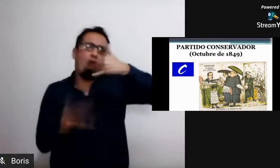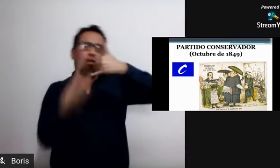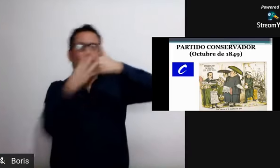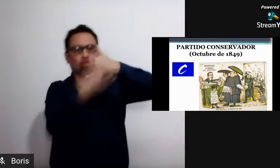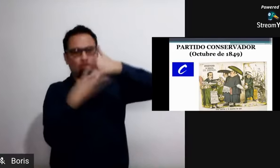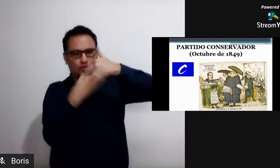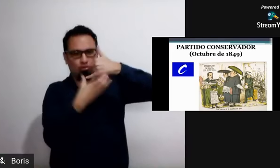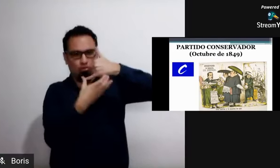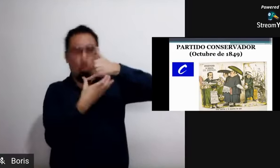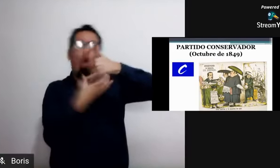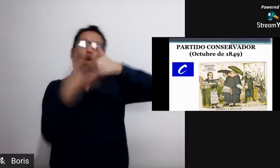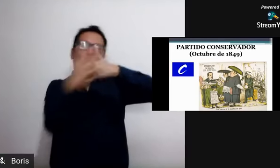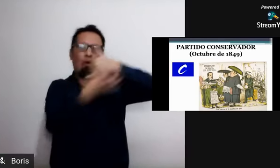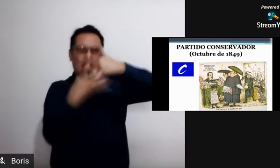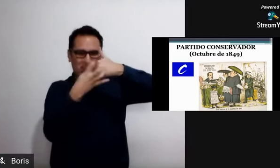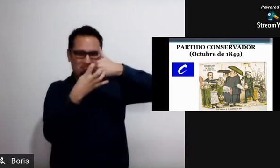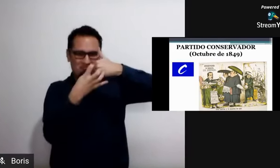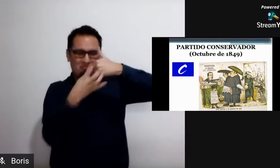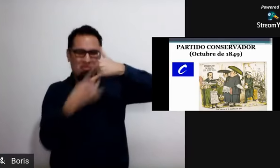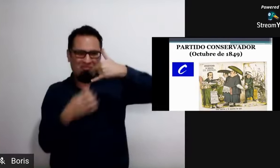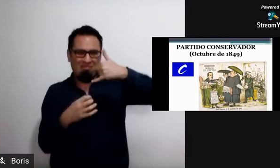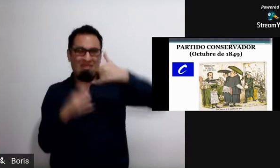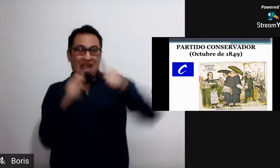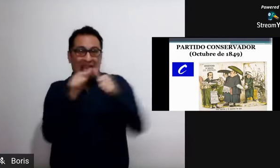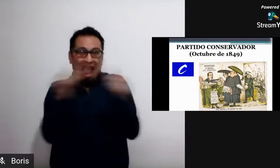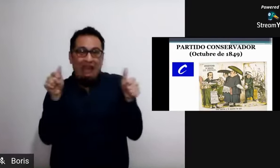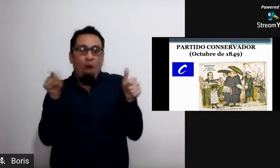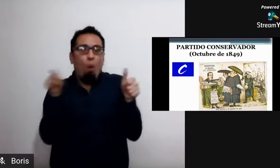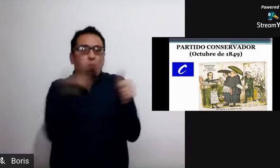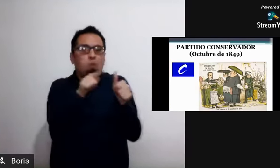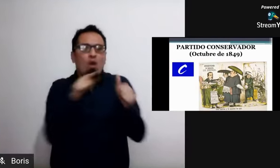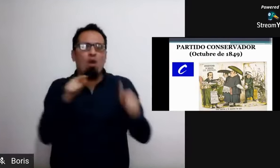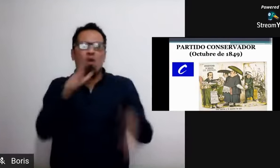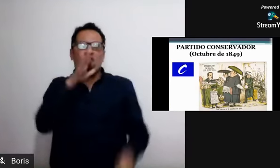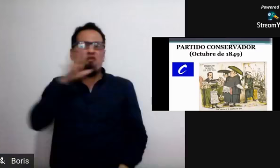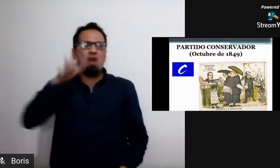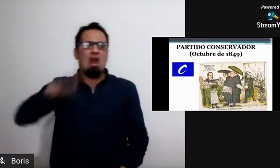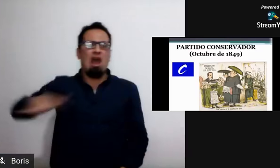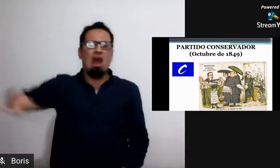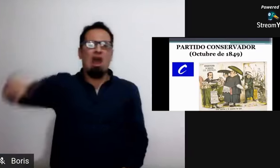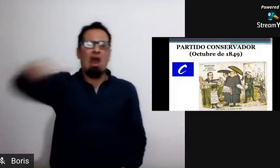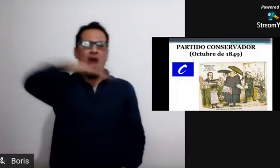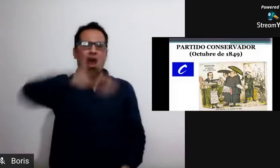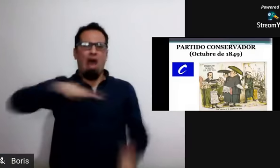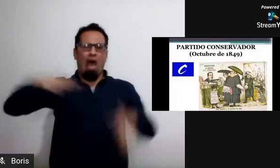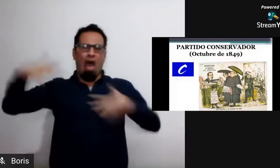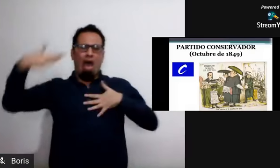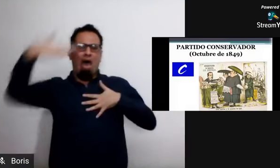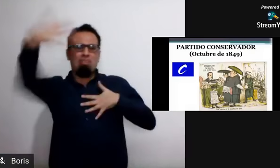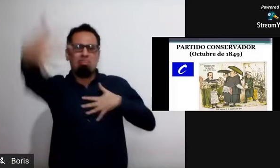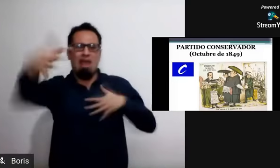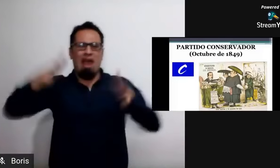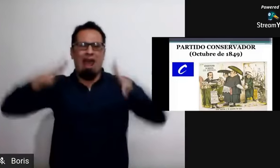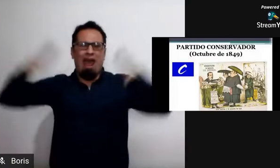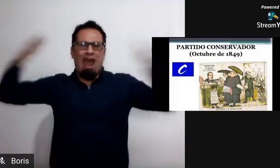también tenemos que entender que en todas las estructuras que se presentaron en ese momento en el país con